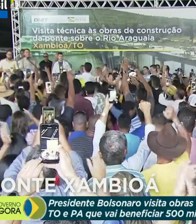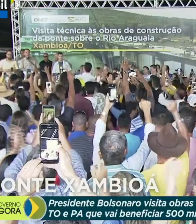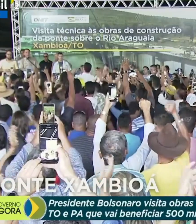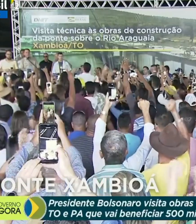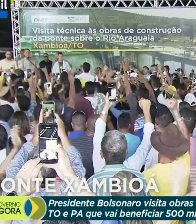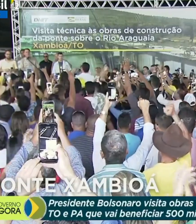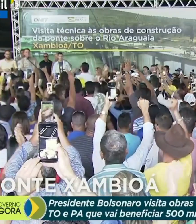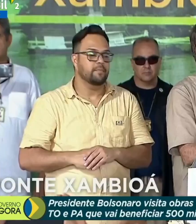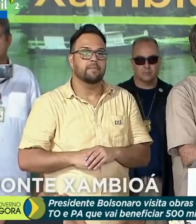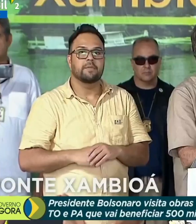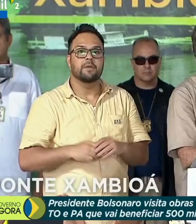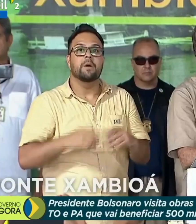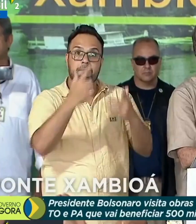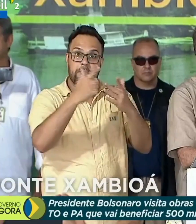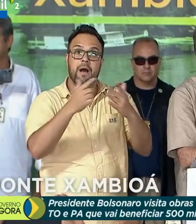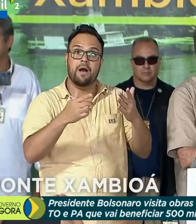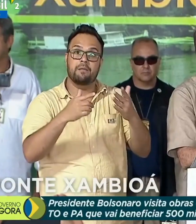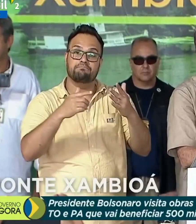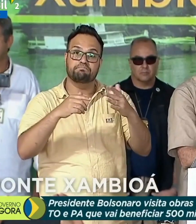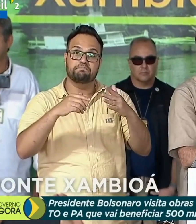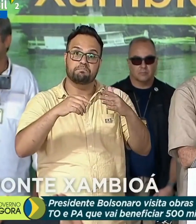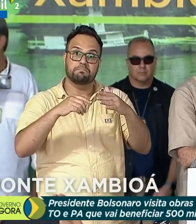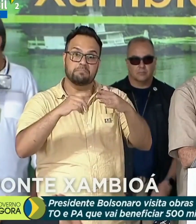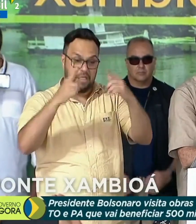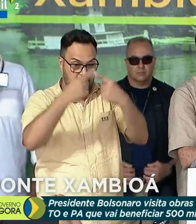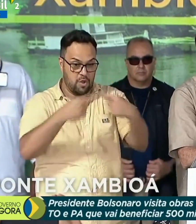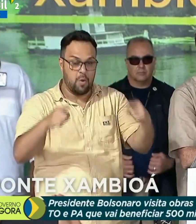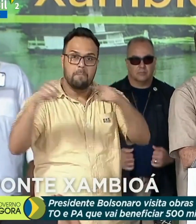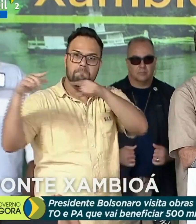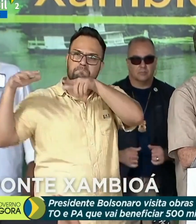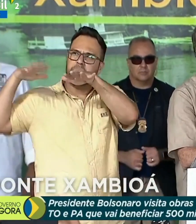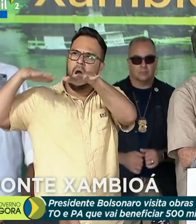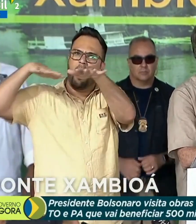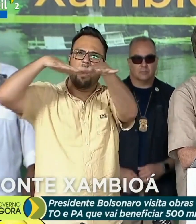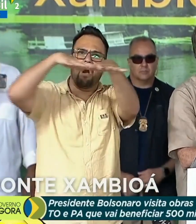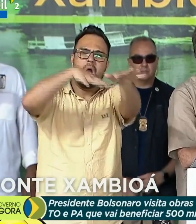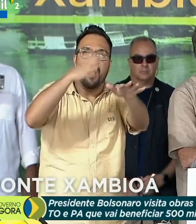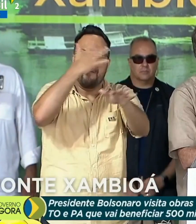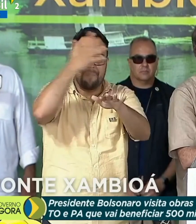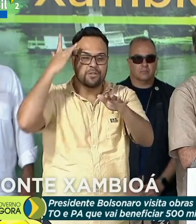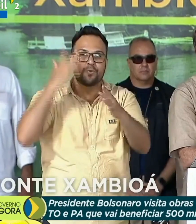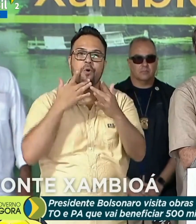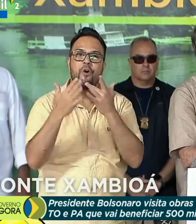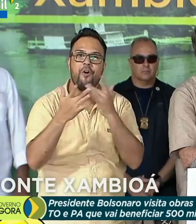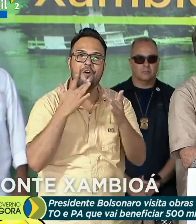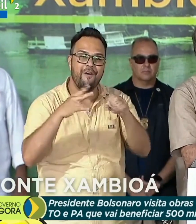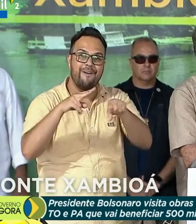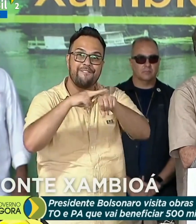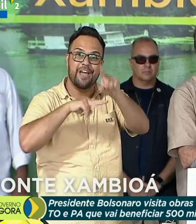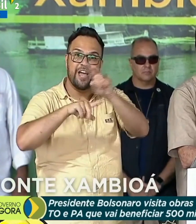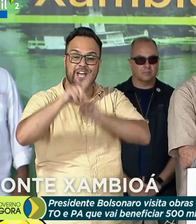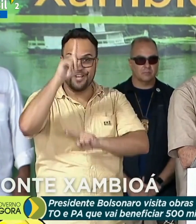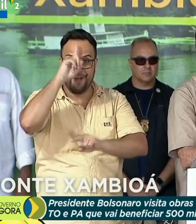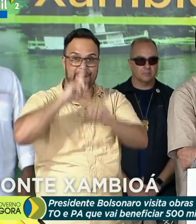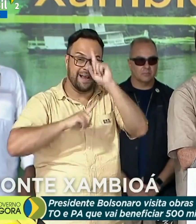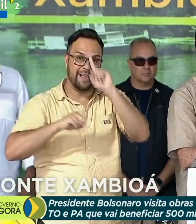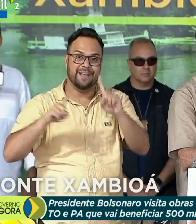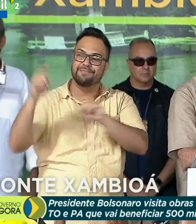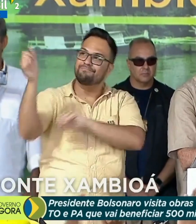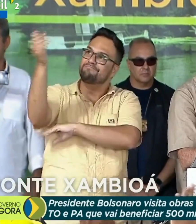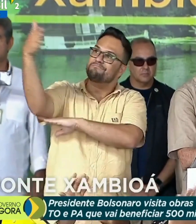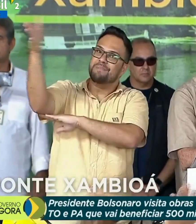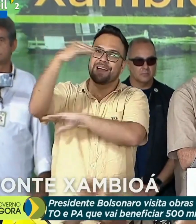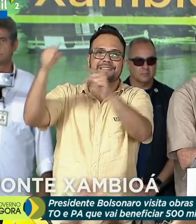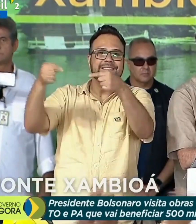para tomarmos essa ponte de pessoas vestindo as cores verde e amarela da nossa